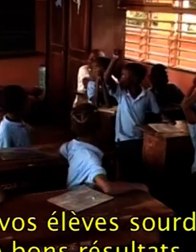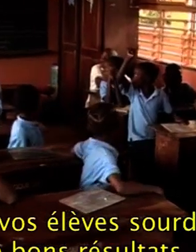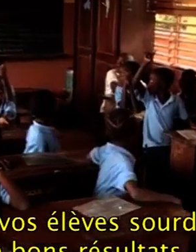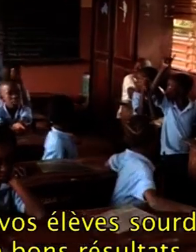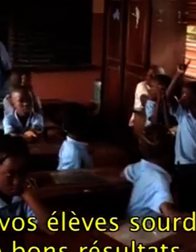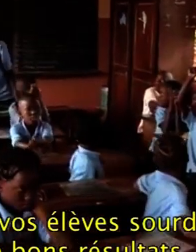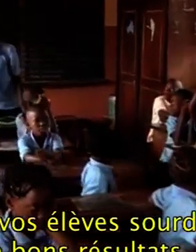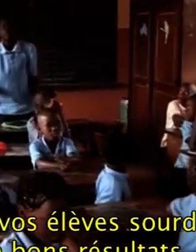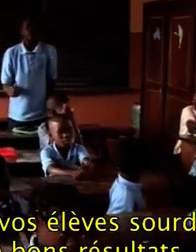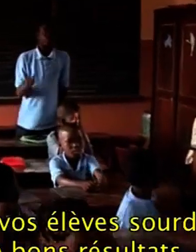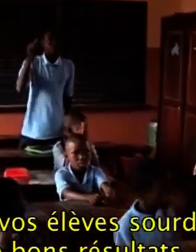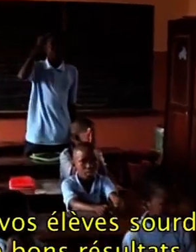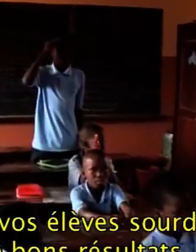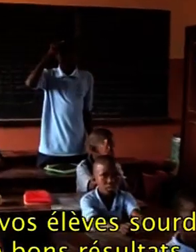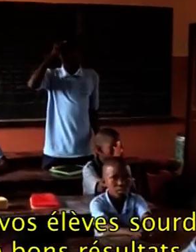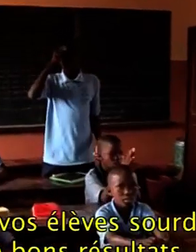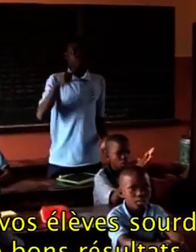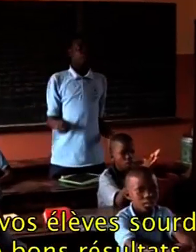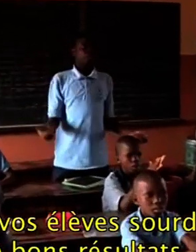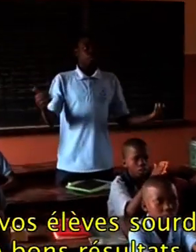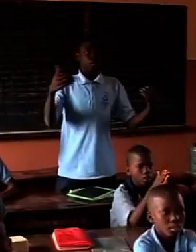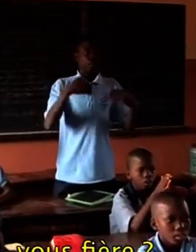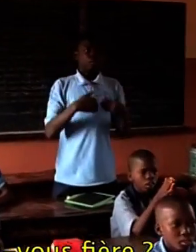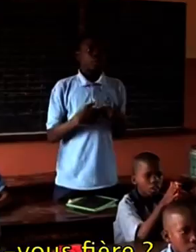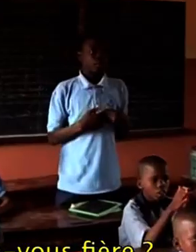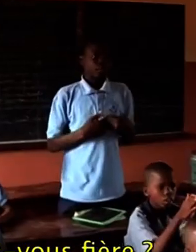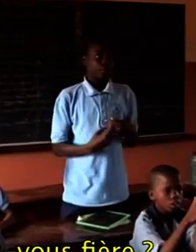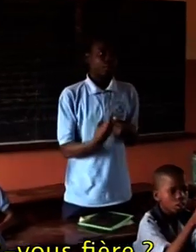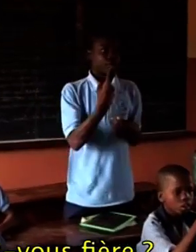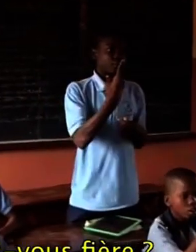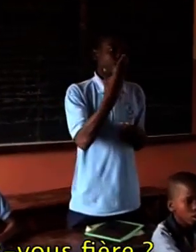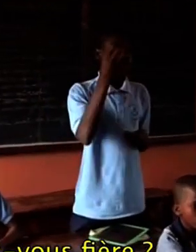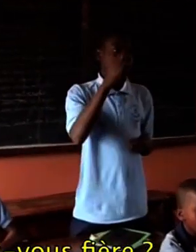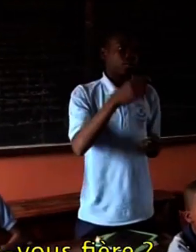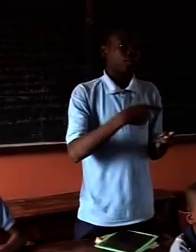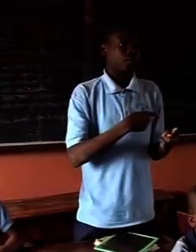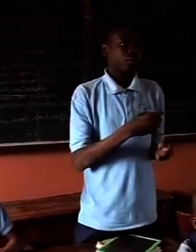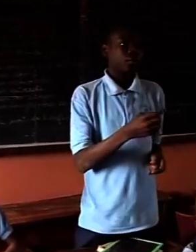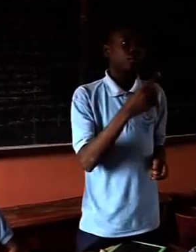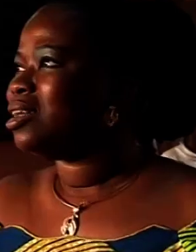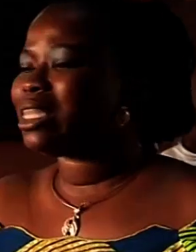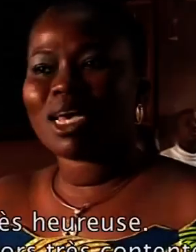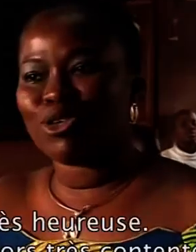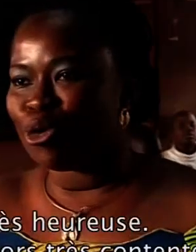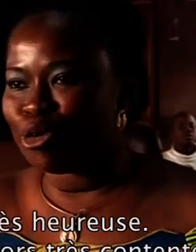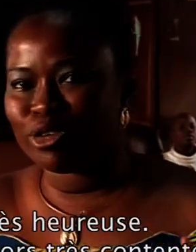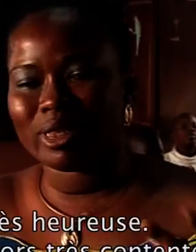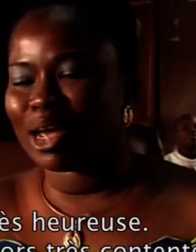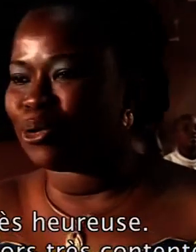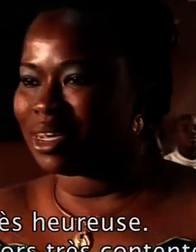sourds font de bons résultats, apprennent des choses nouvelles, vous vous sentez fière? Très heureuse, très